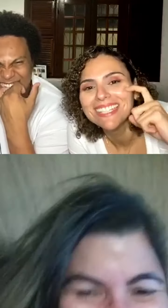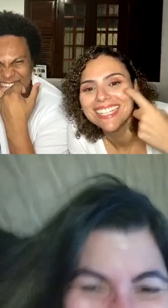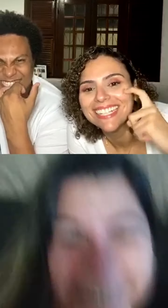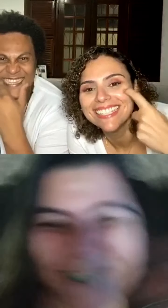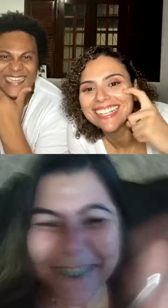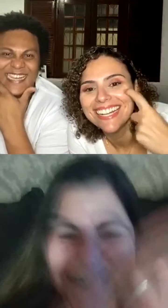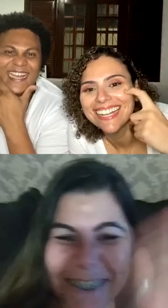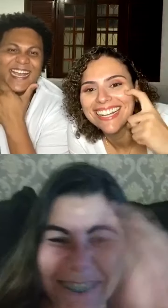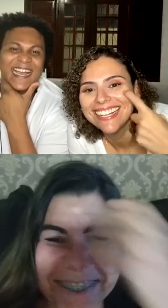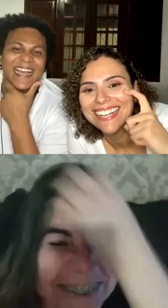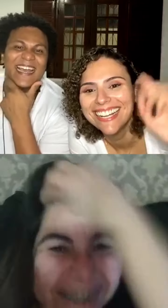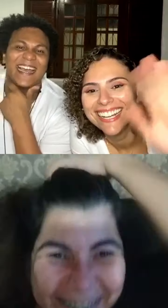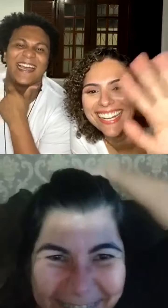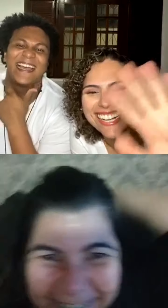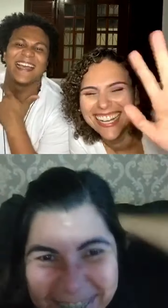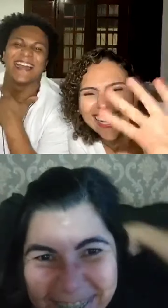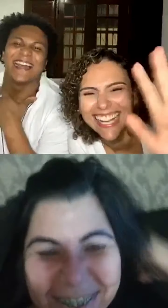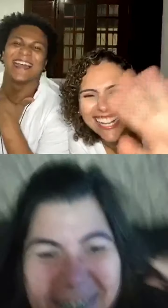Pensei, Andréia.